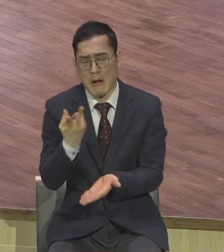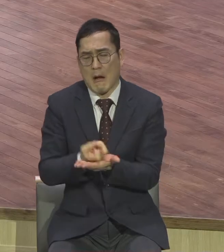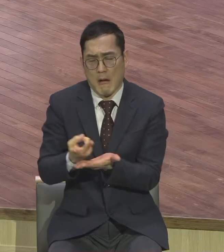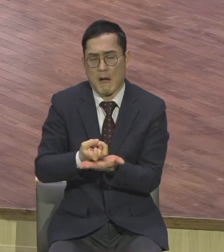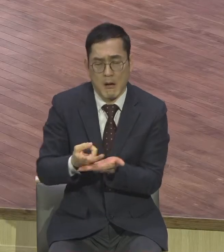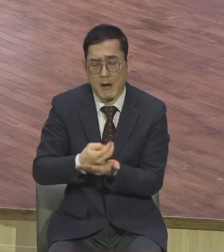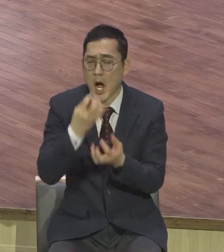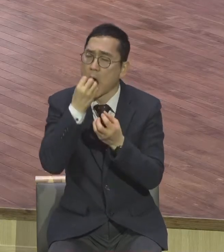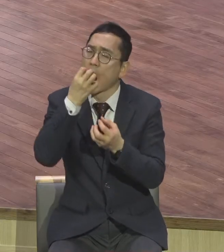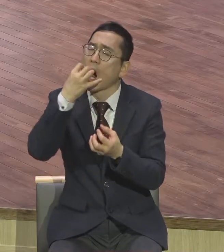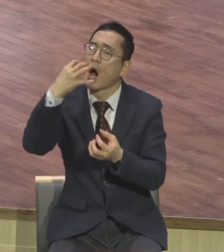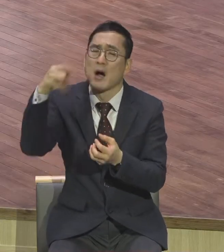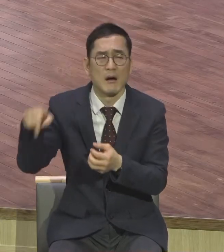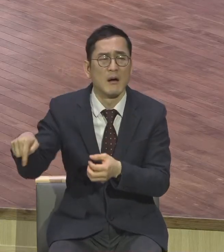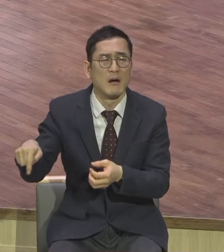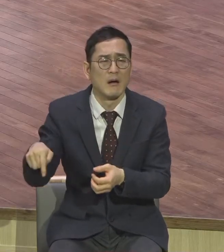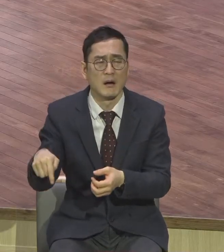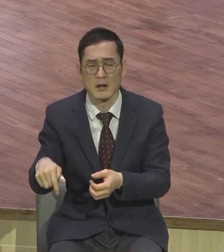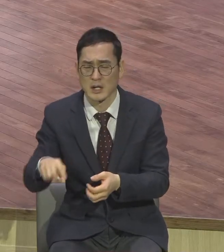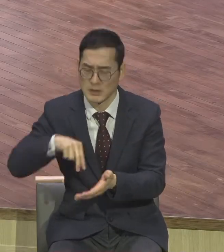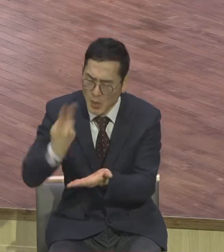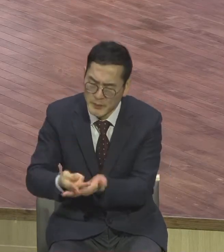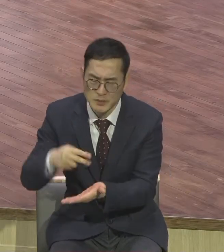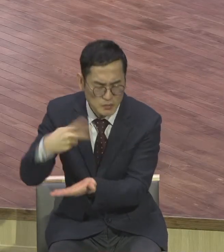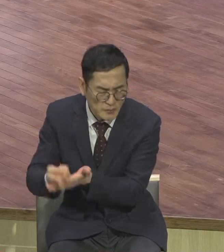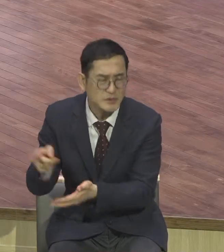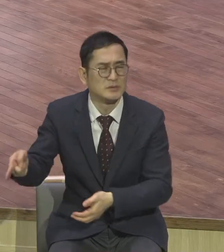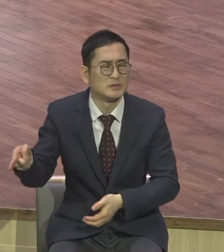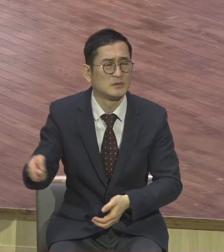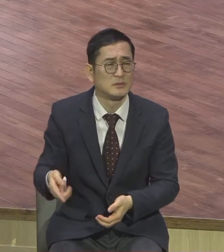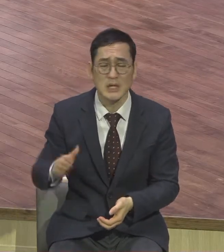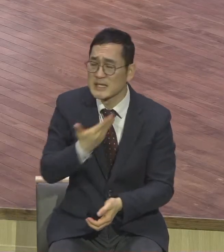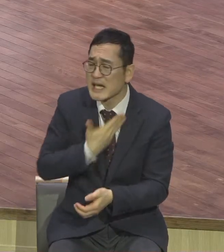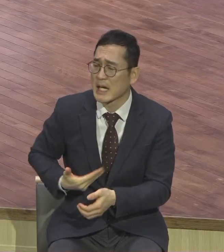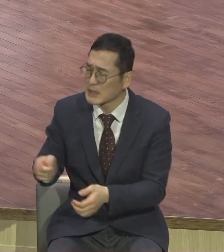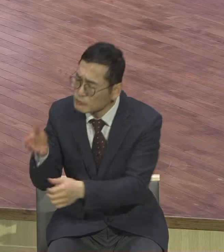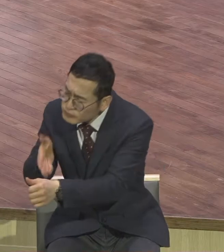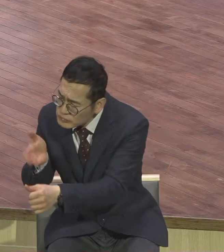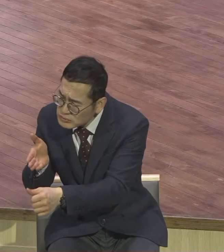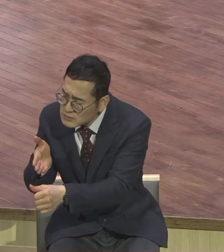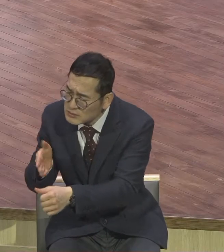내가 주의 제자들에게 데려왔으나 능히 고치지 못하더니다